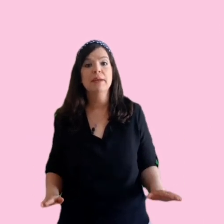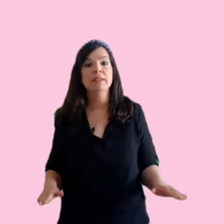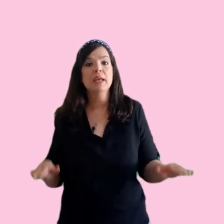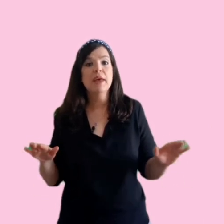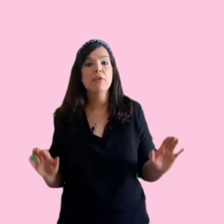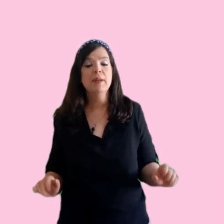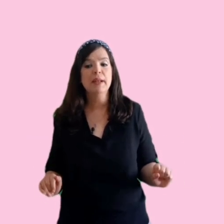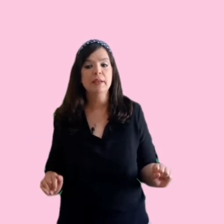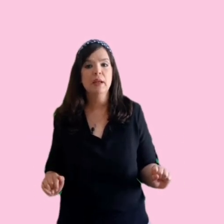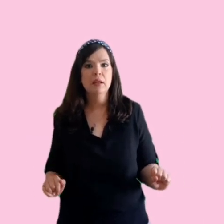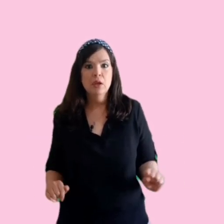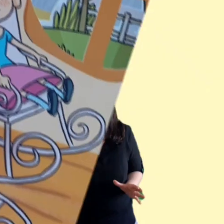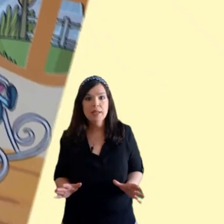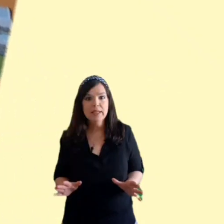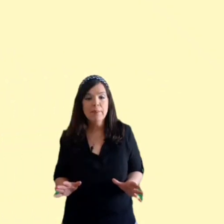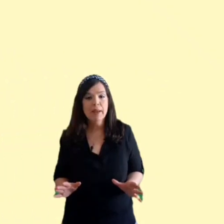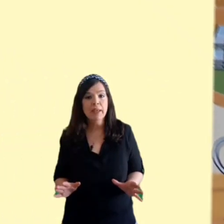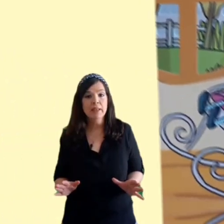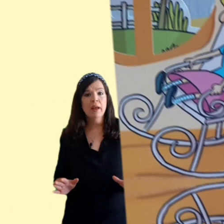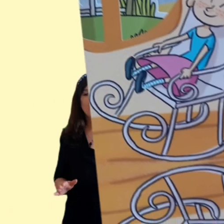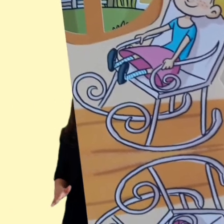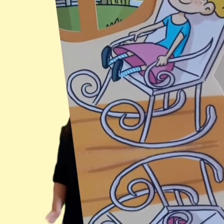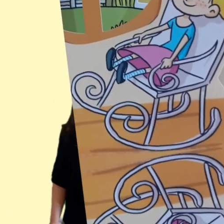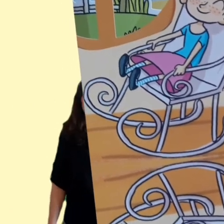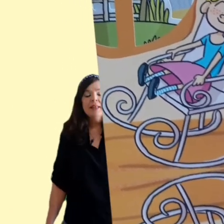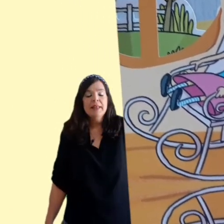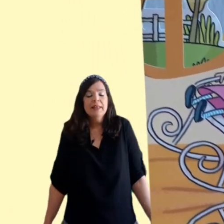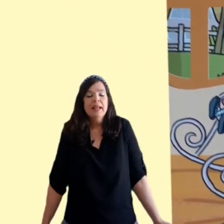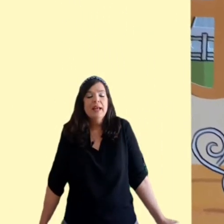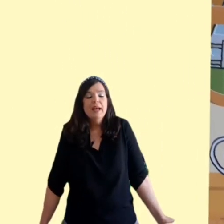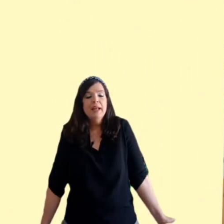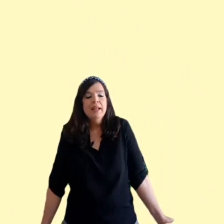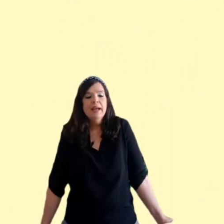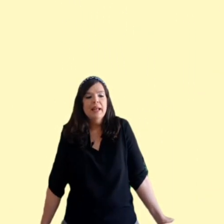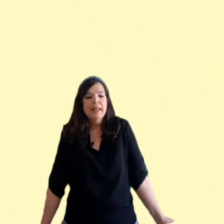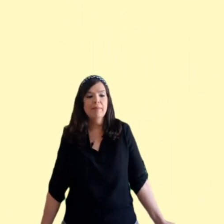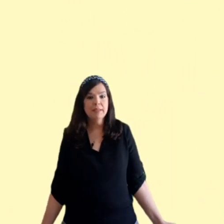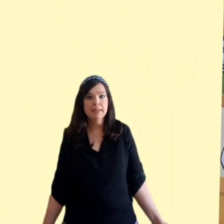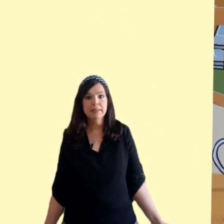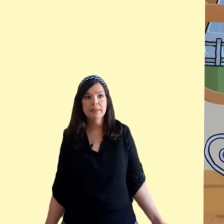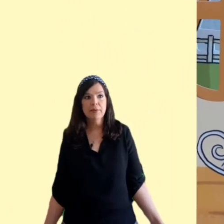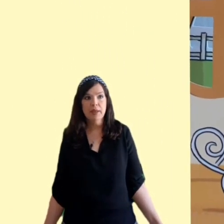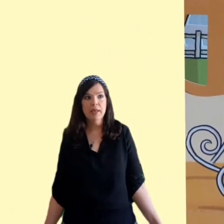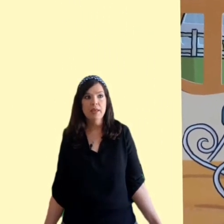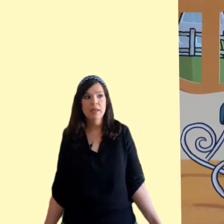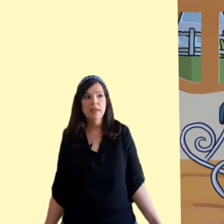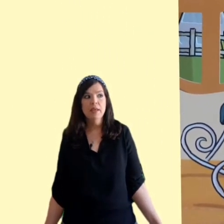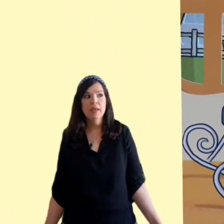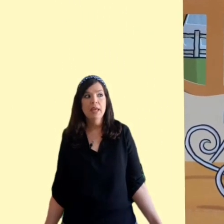era demasiado blanda. Vio en la silla pequeñita y era tan agradable estar sentado